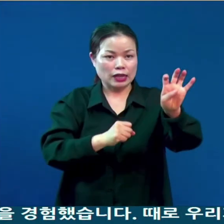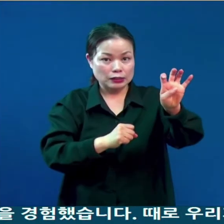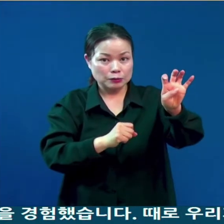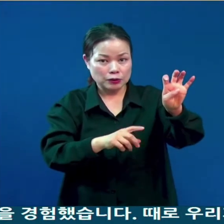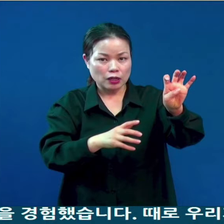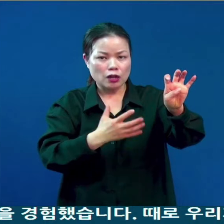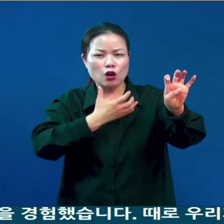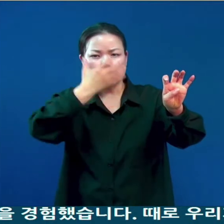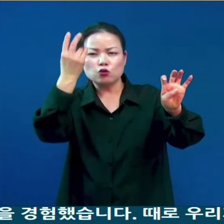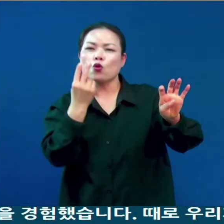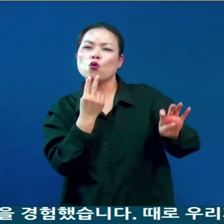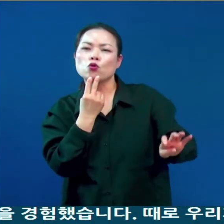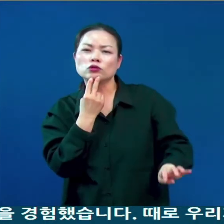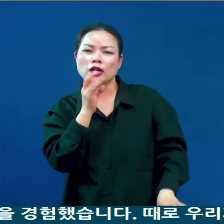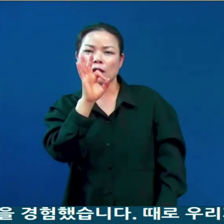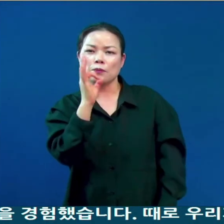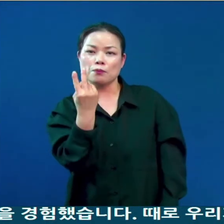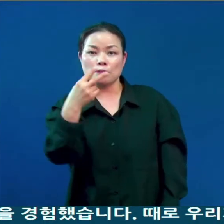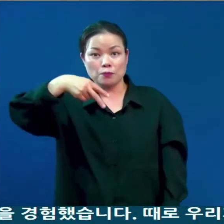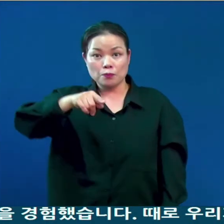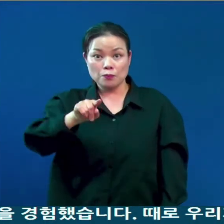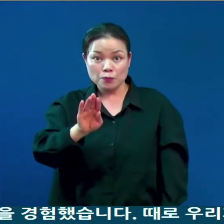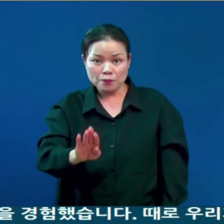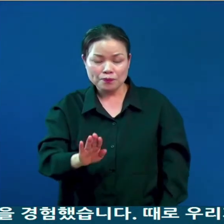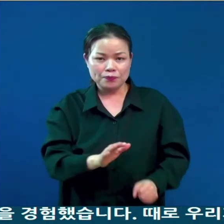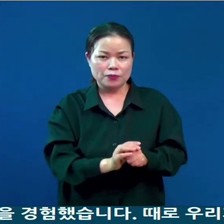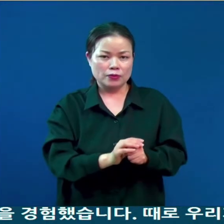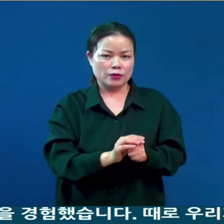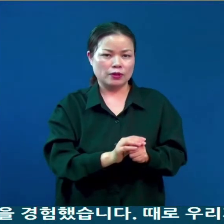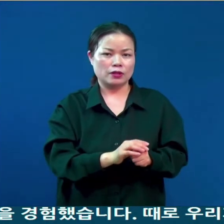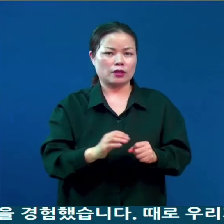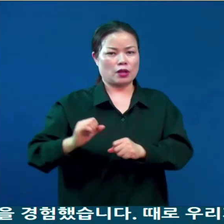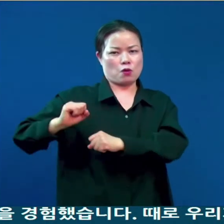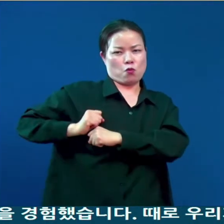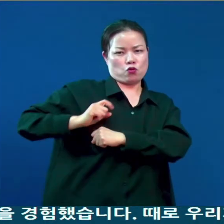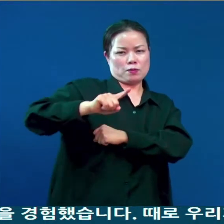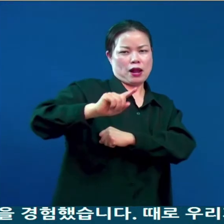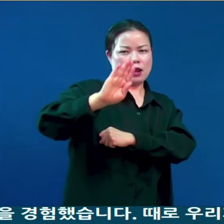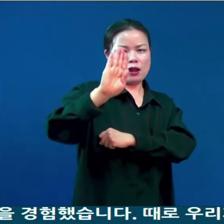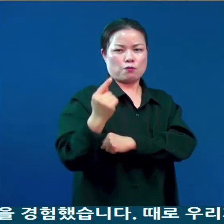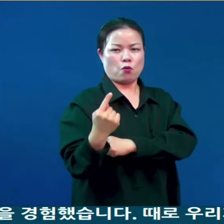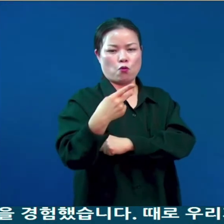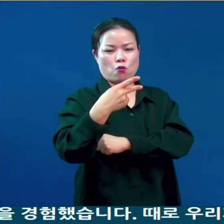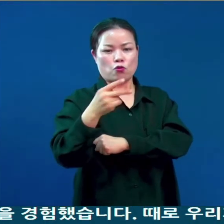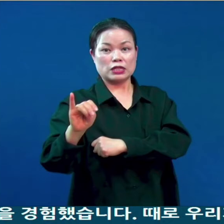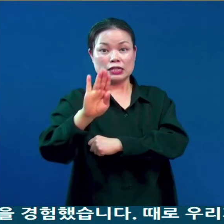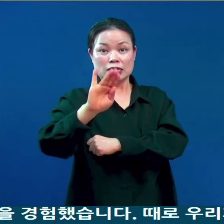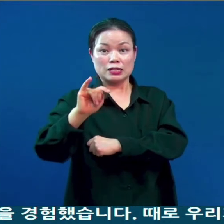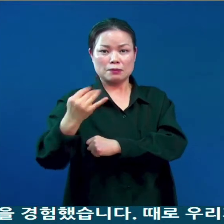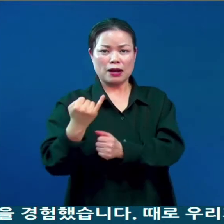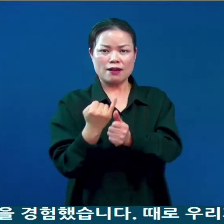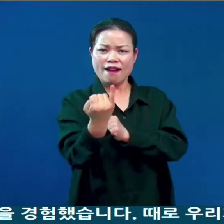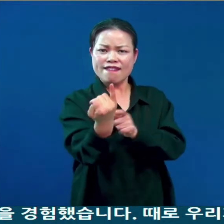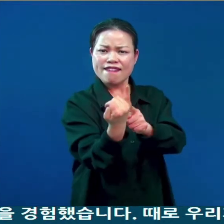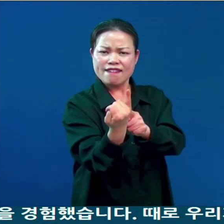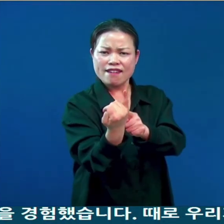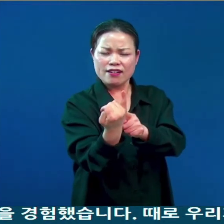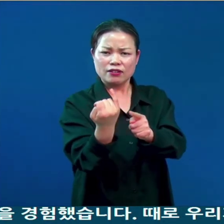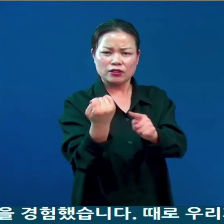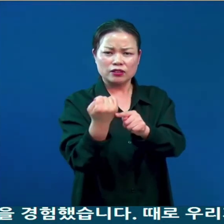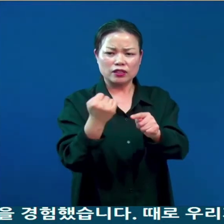그 가운데서 보리발의 아내의 그 억울한 누명을 쓰고 감옥에 갇히게 됩니다. 그때 감옥에 누가 들어오냐면